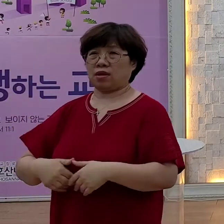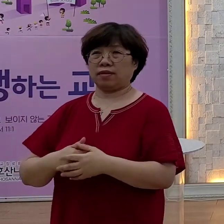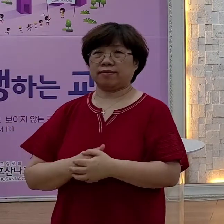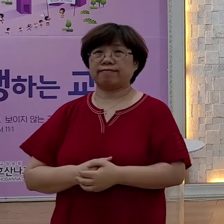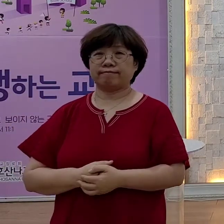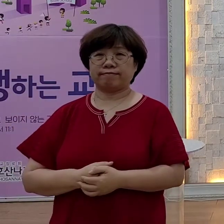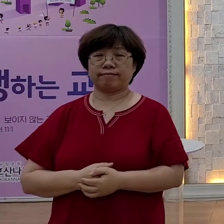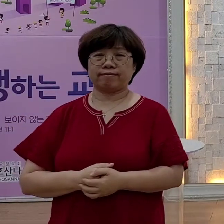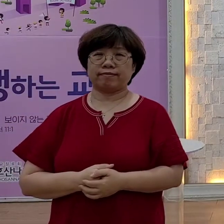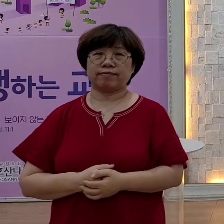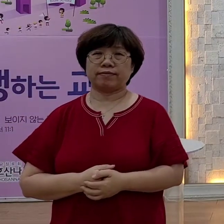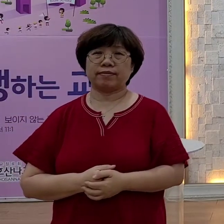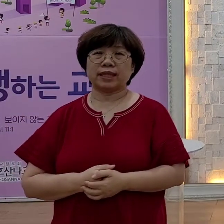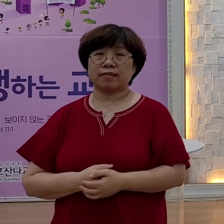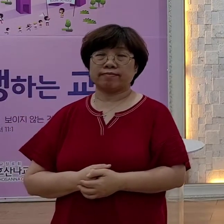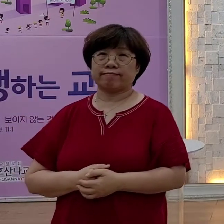말씀합니다.